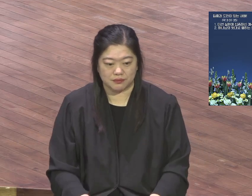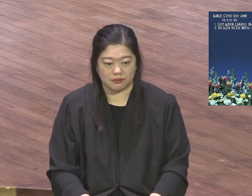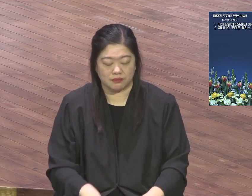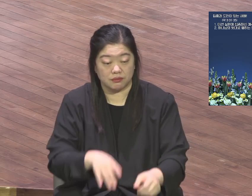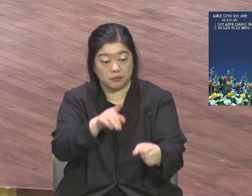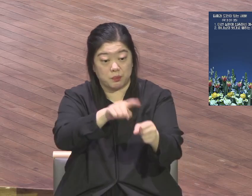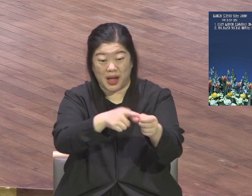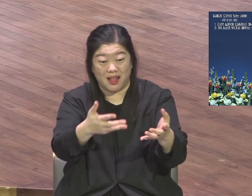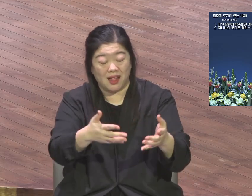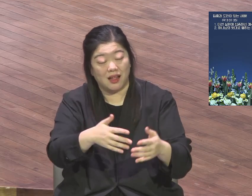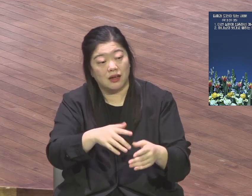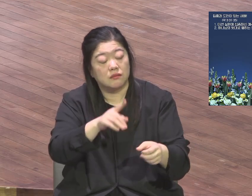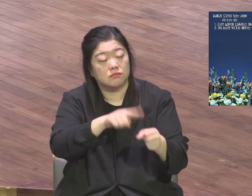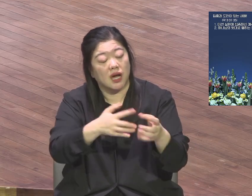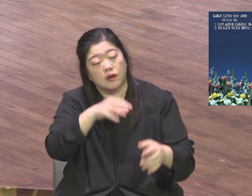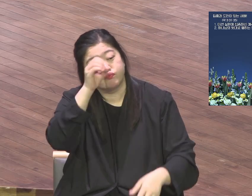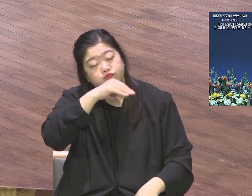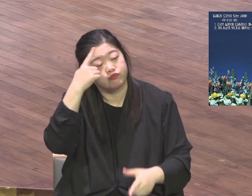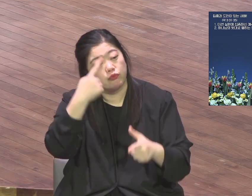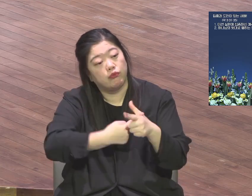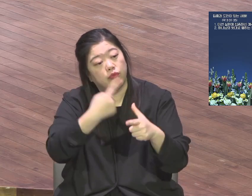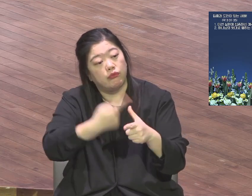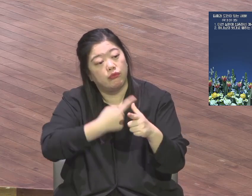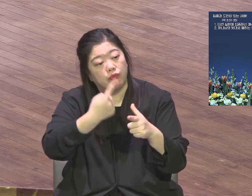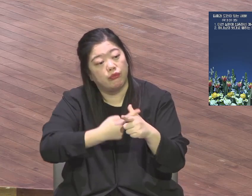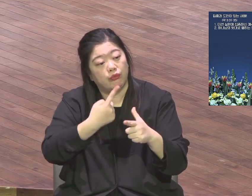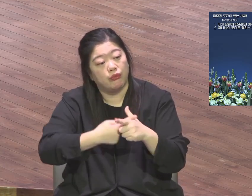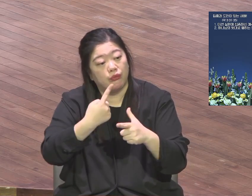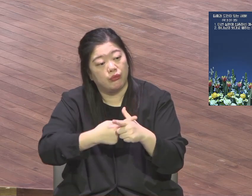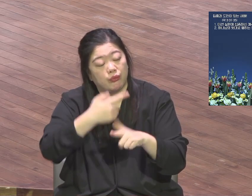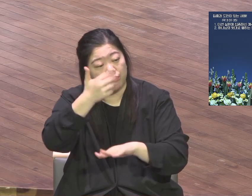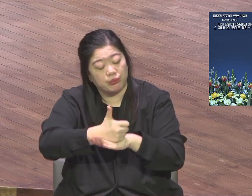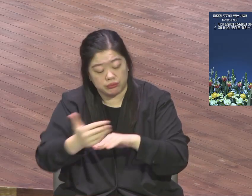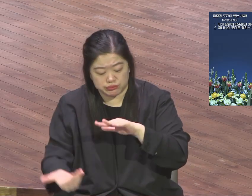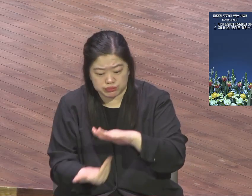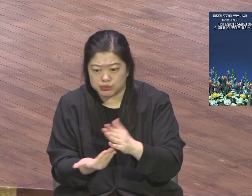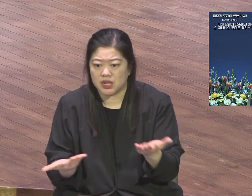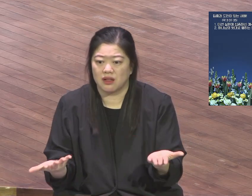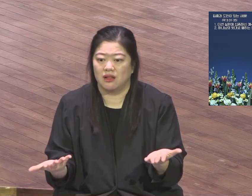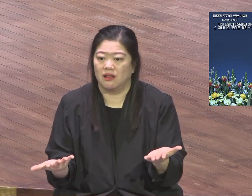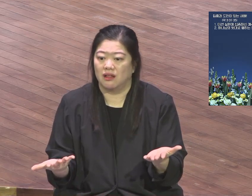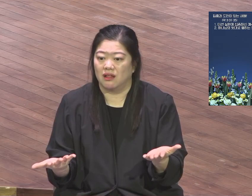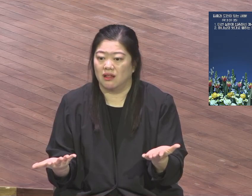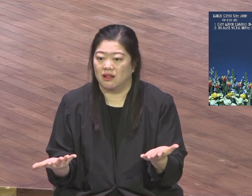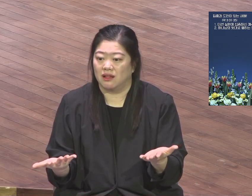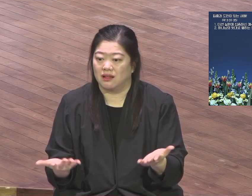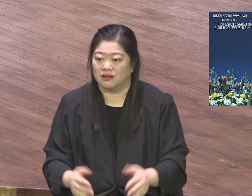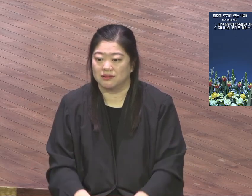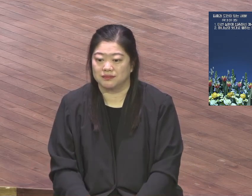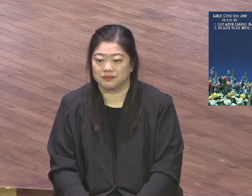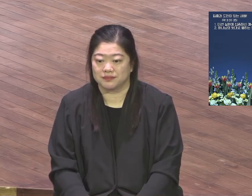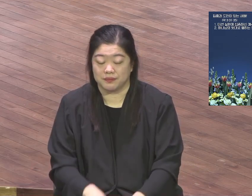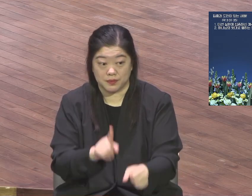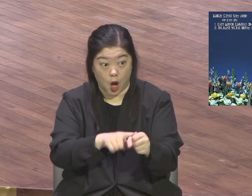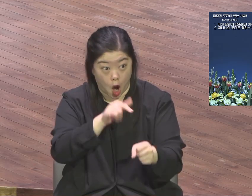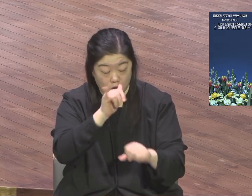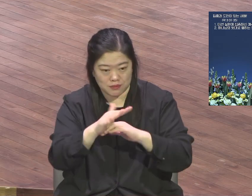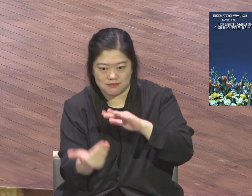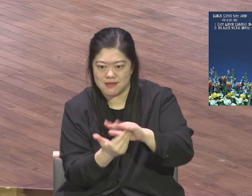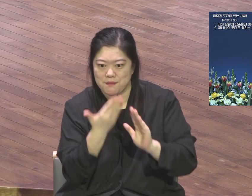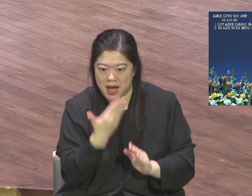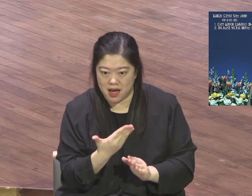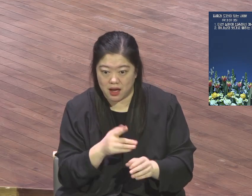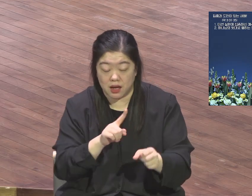없으면 이루어질 것도 없다. 목표가 없으면 뭐 이루어질 게 없죠. 이루어져도 모르죠. 목표.